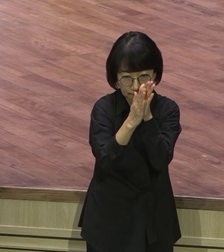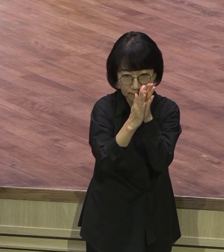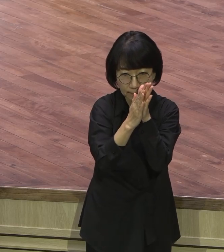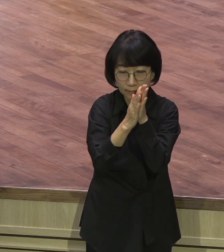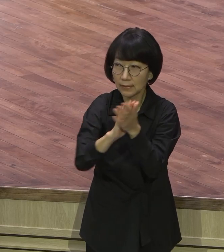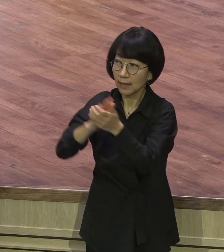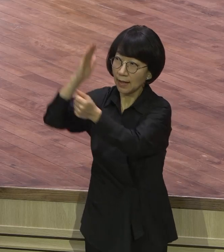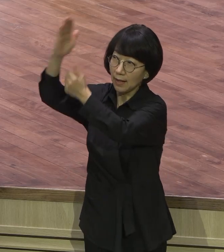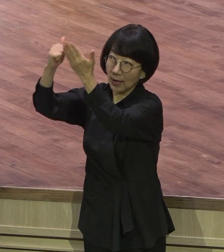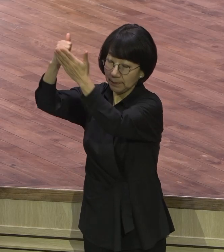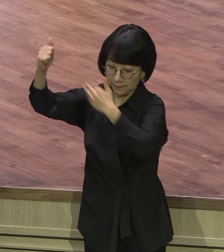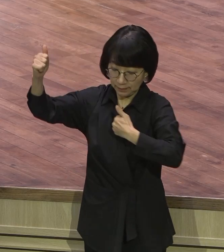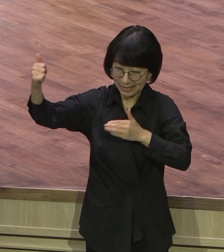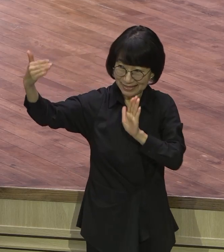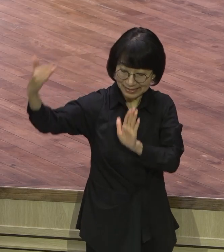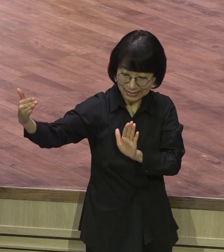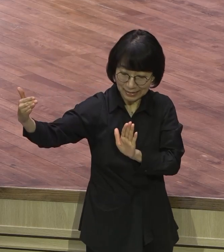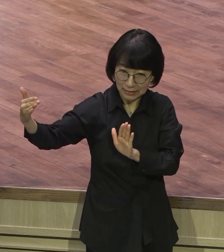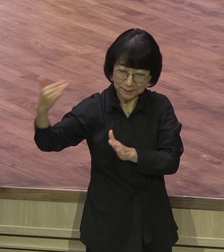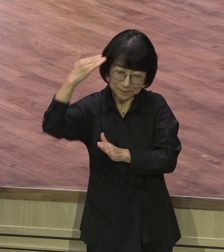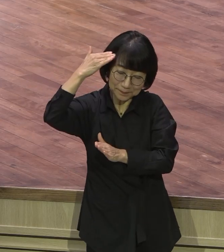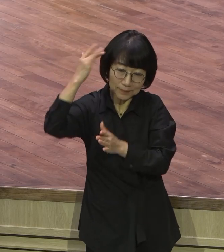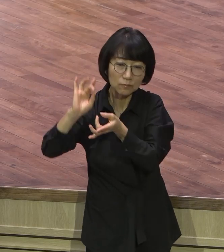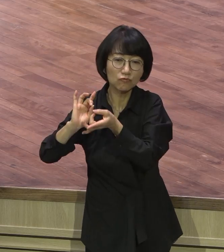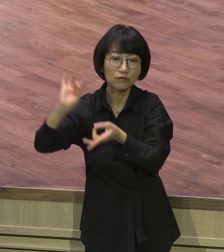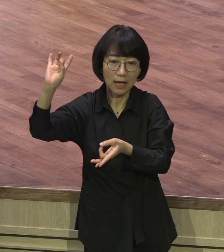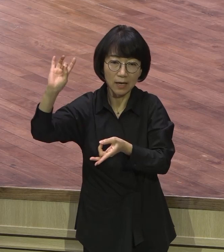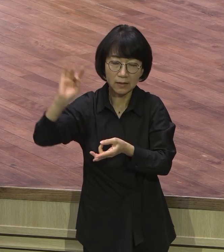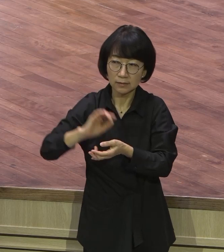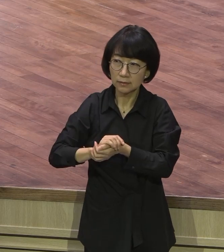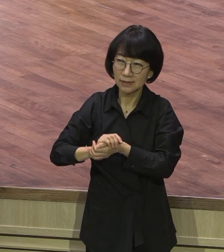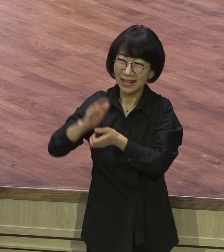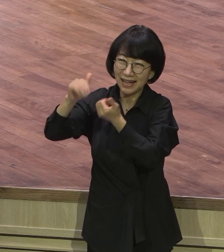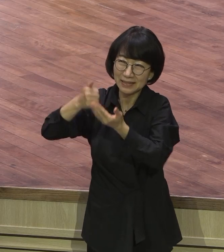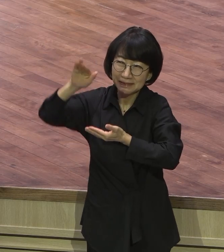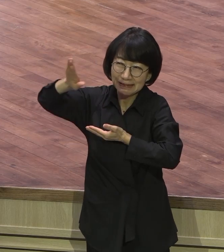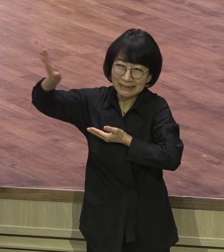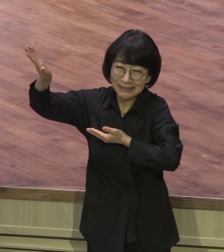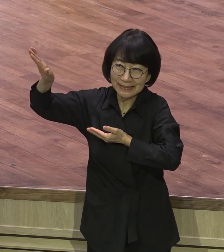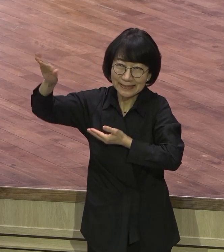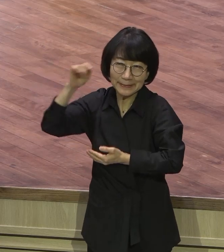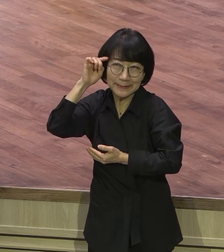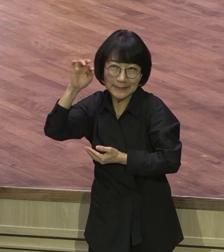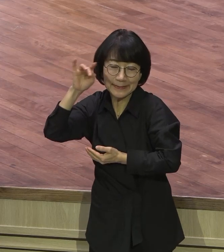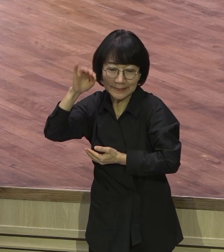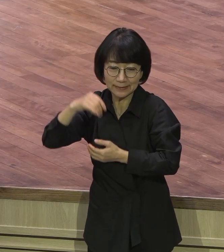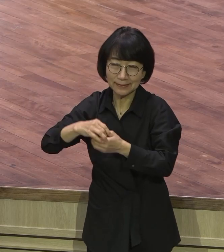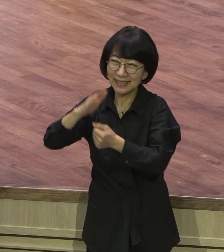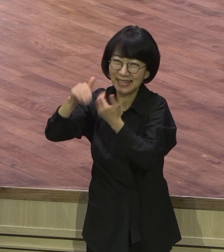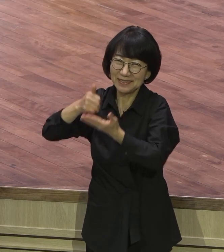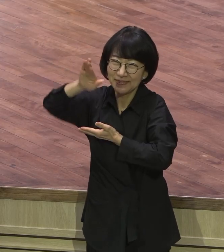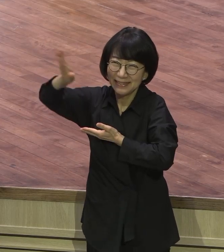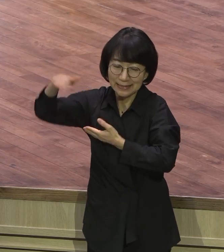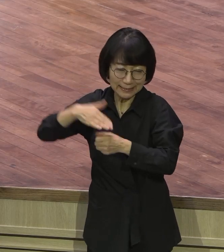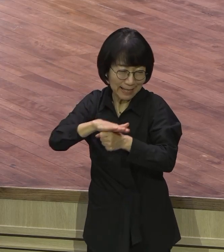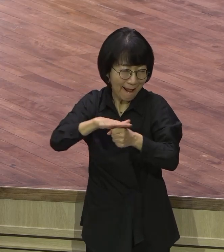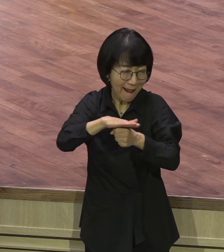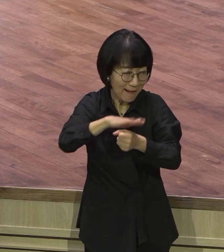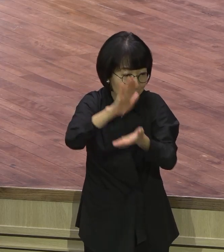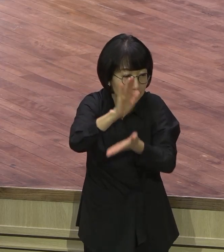나 사이에 끼어 있는 것. 하나님보다 더 많이 생각하는 것. 하나님보다 더 많이 사랑하는 것. 그